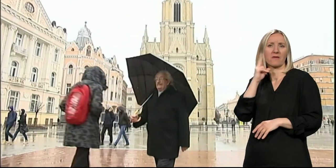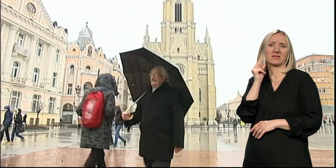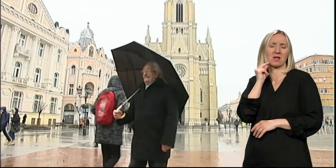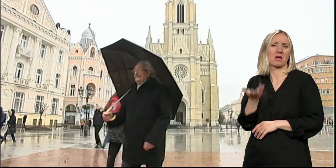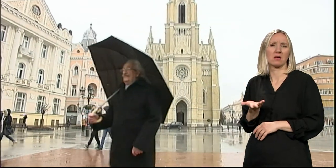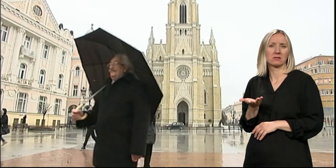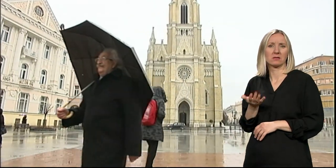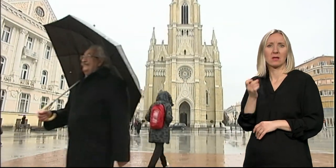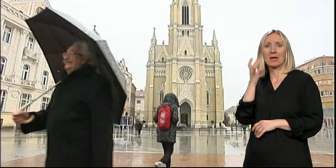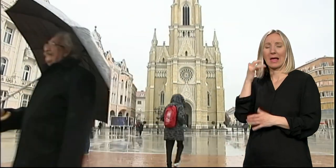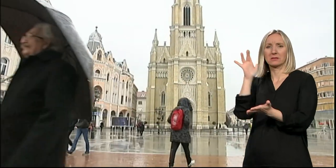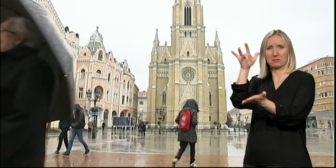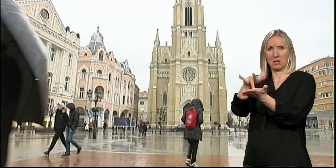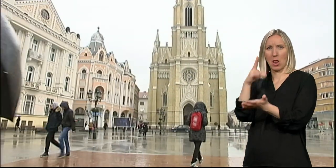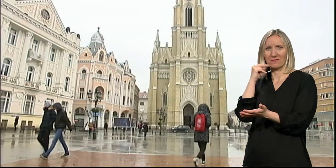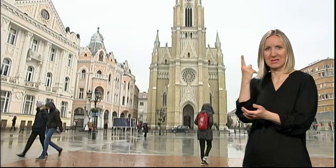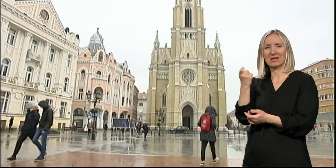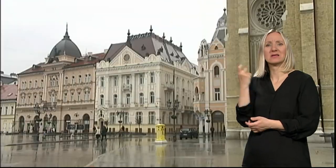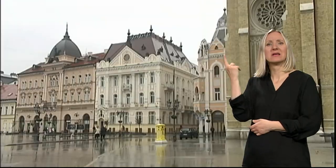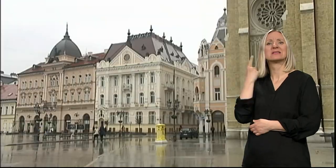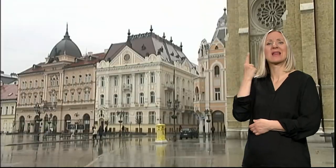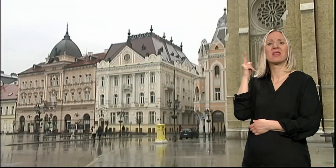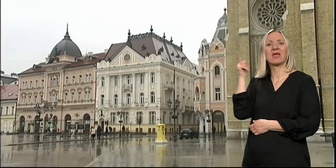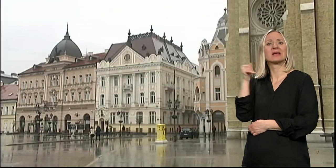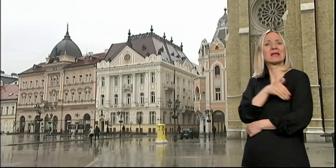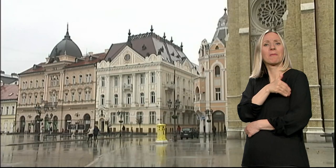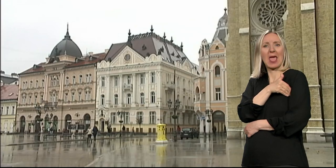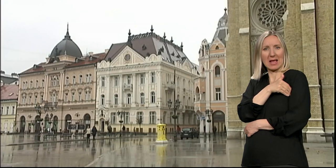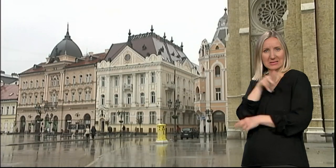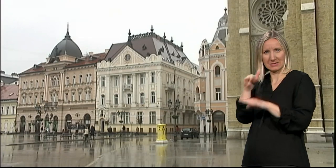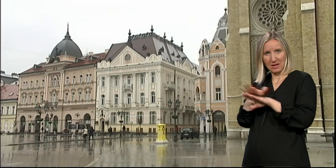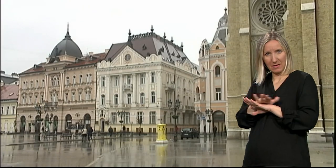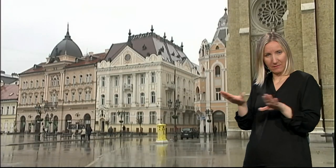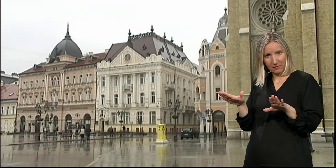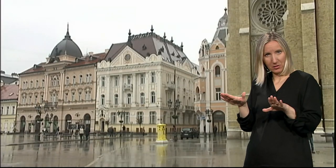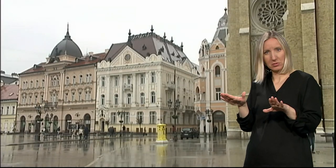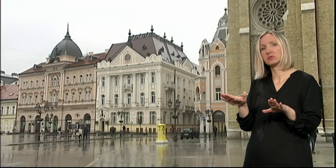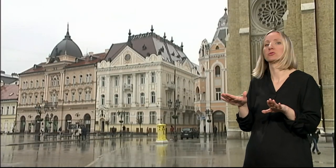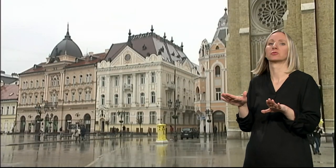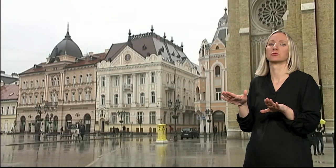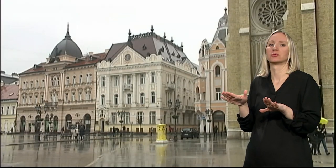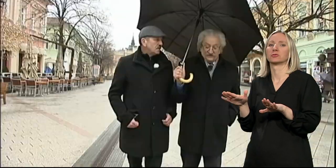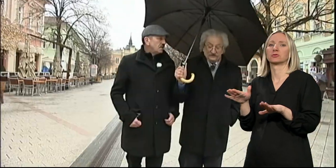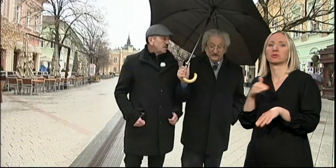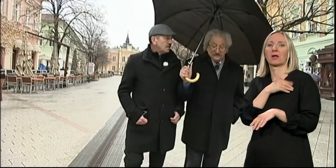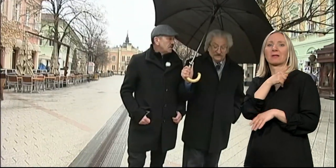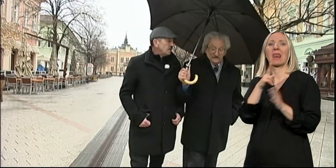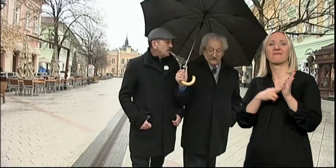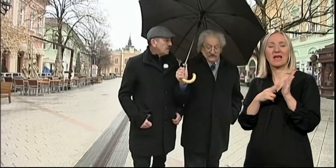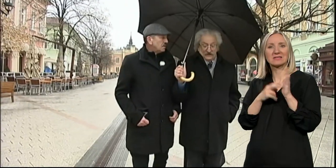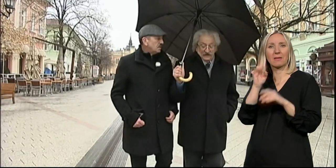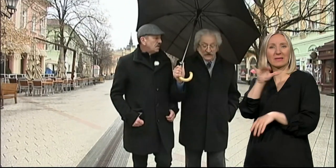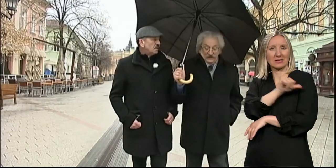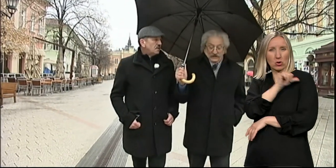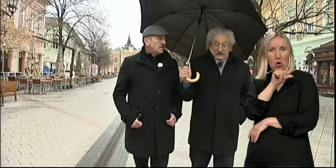Ja kad sam došao u Novi Sad iz Renjaninske gimnazije, posle Širokobriješke gimnazije i Nevesinje, 15 godina